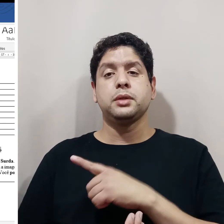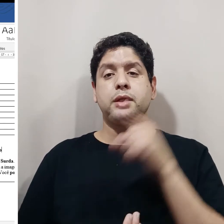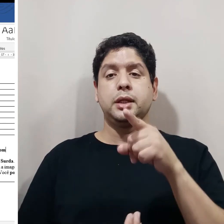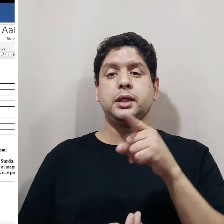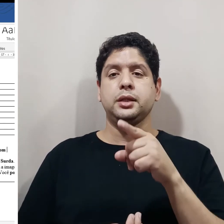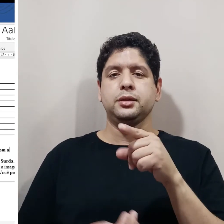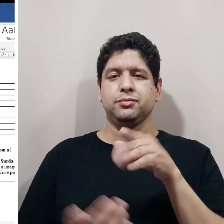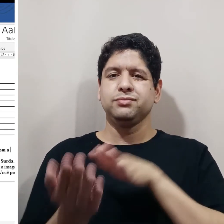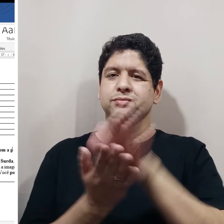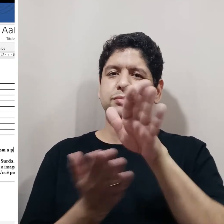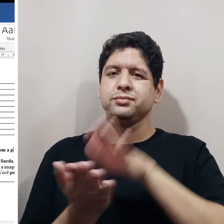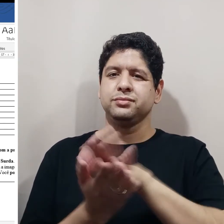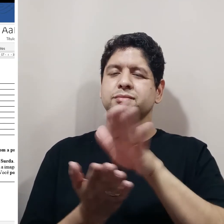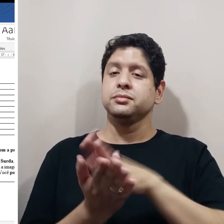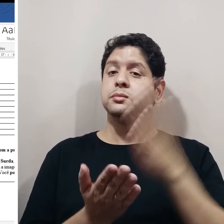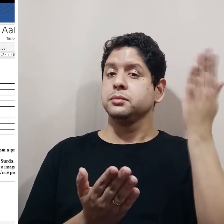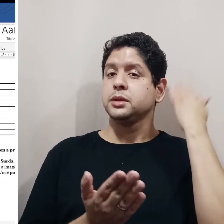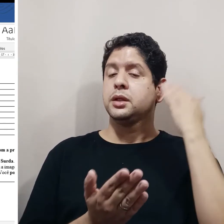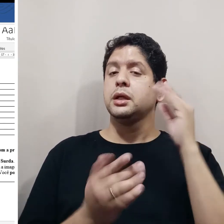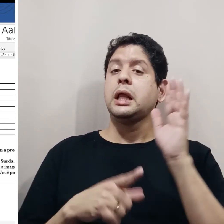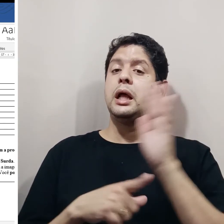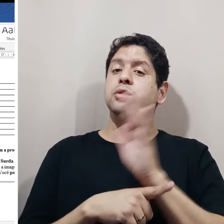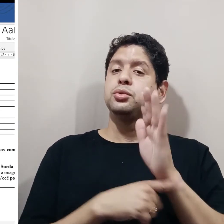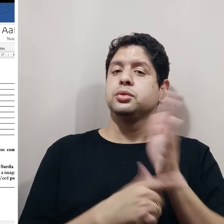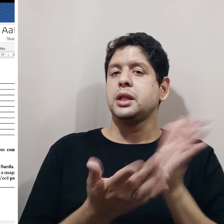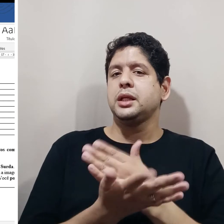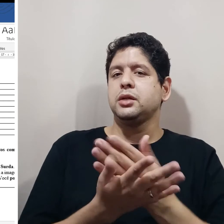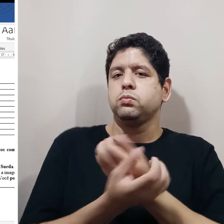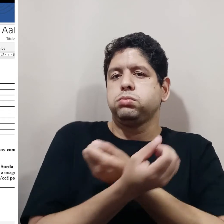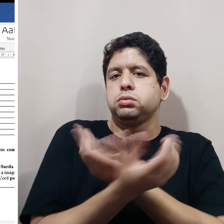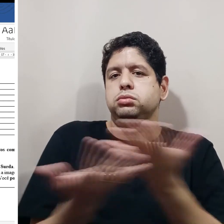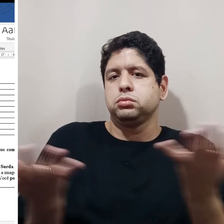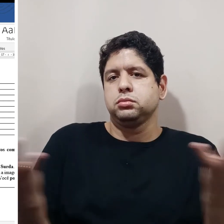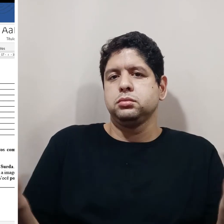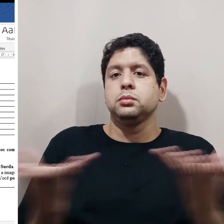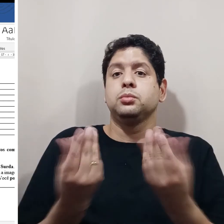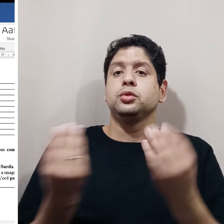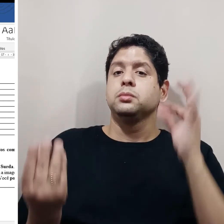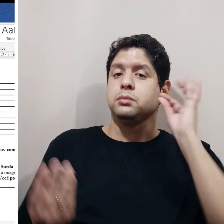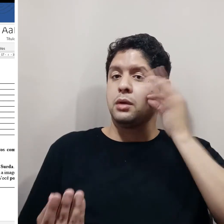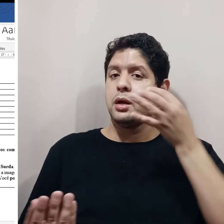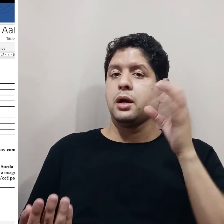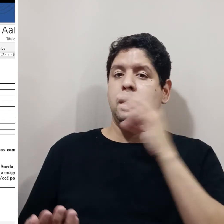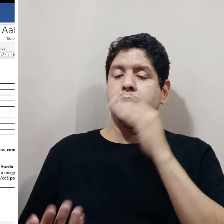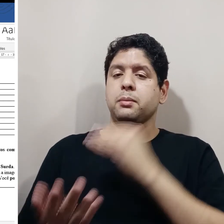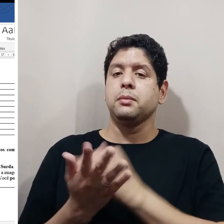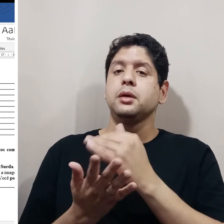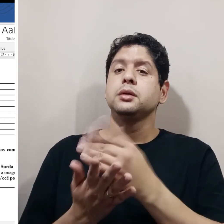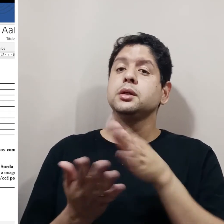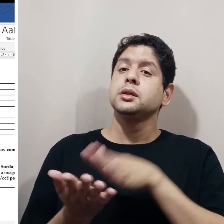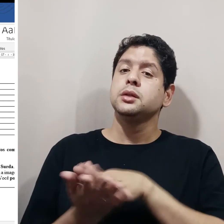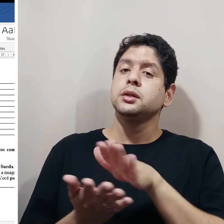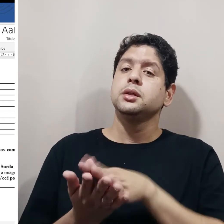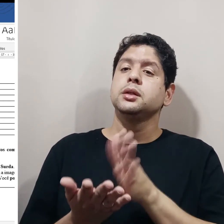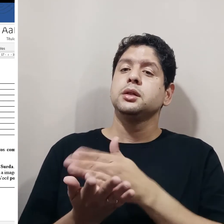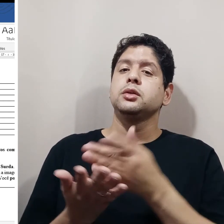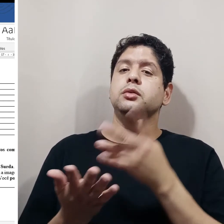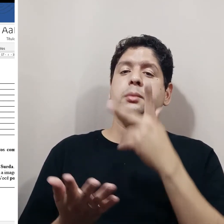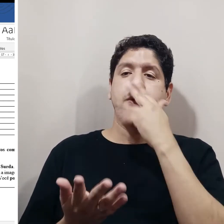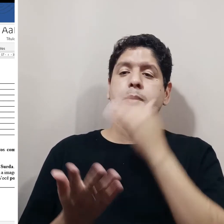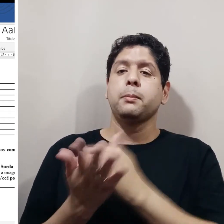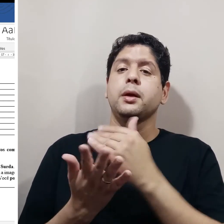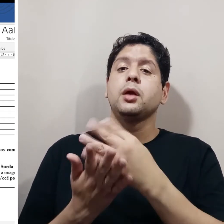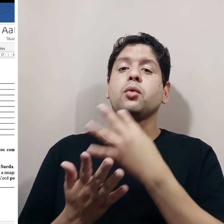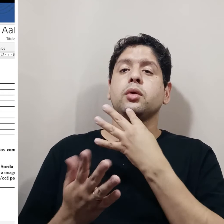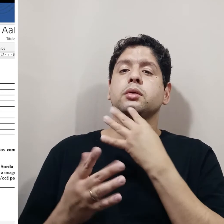com a produção de muitos livros, né? Então,